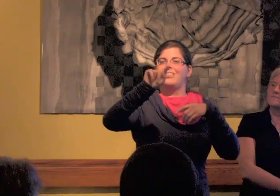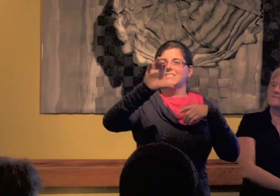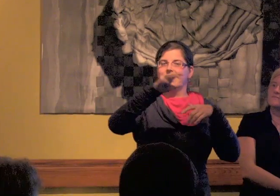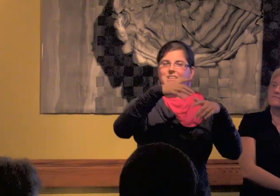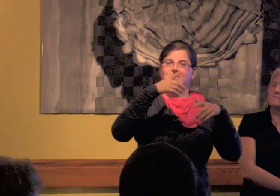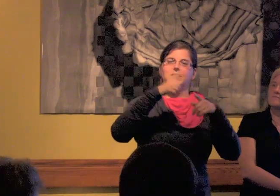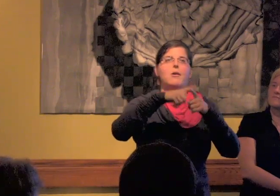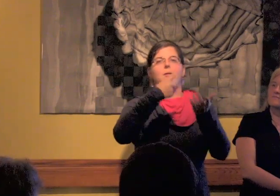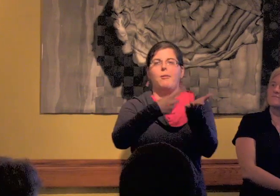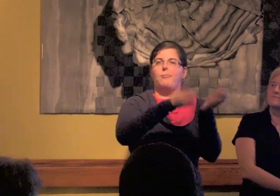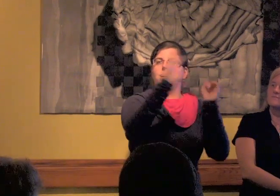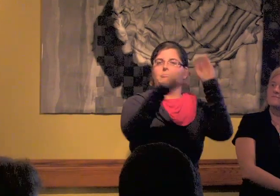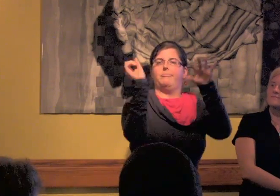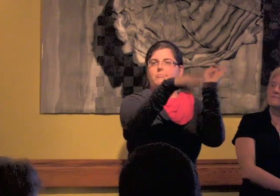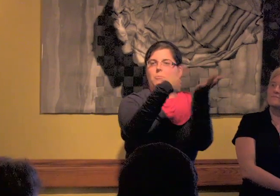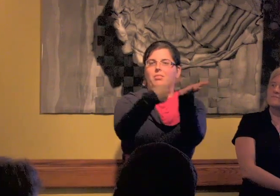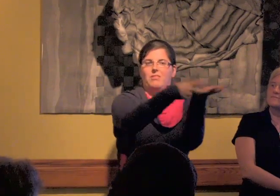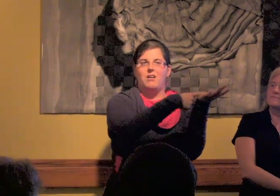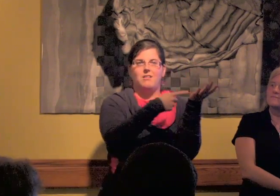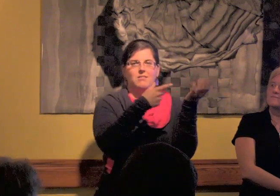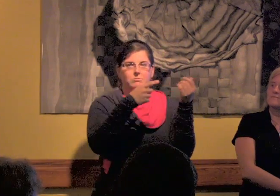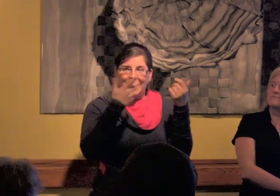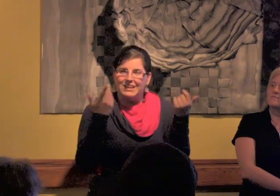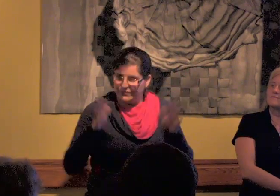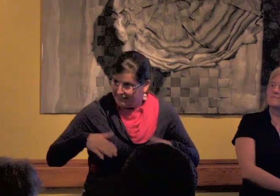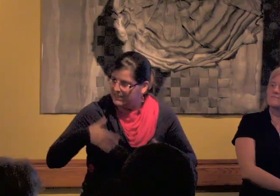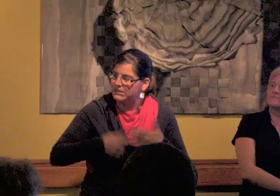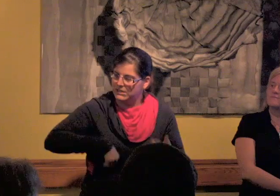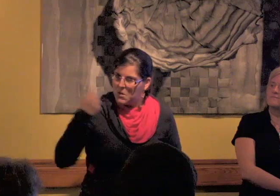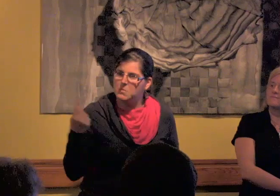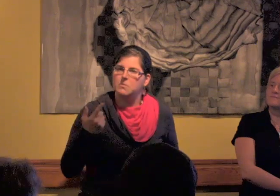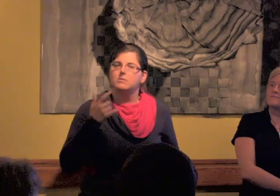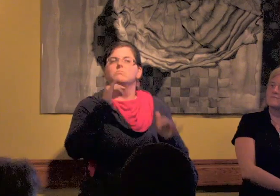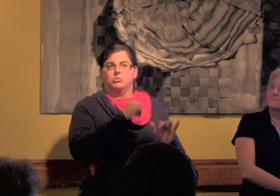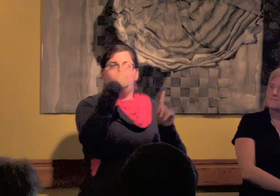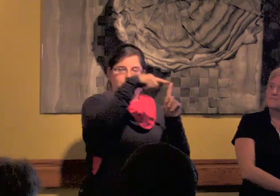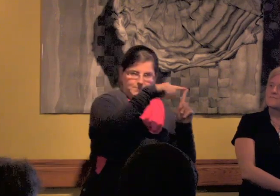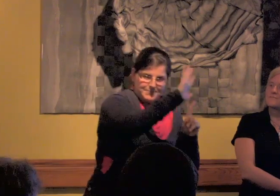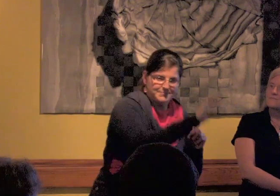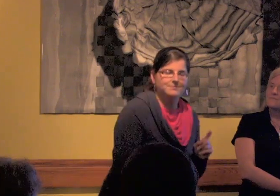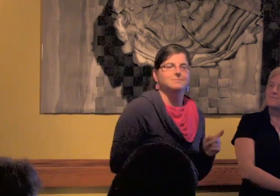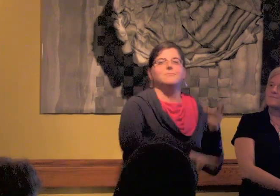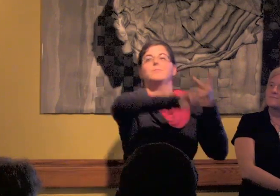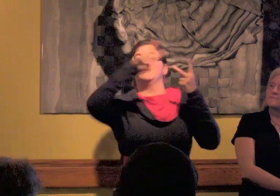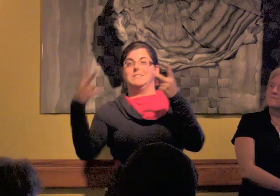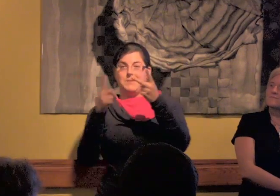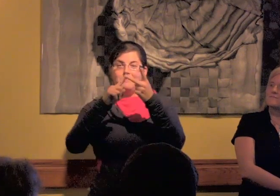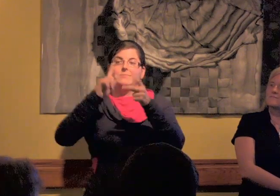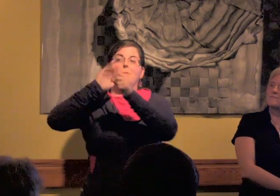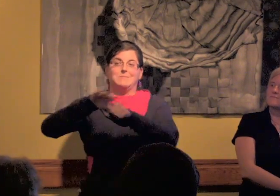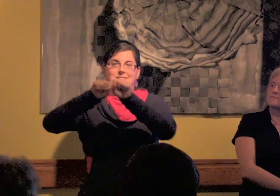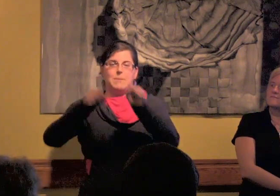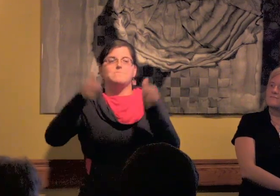a des audiences au CRTC afin d'avoir, des audiences au CRTC à propos du CRT,